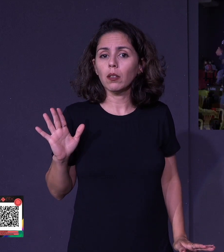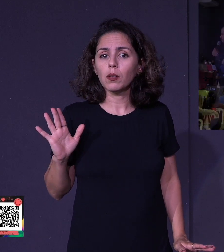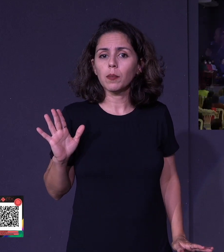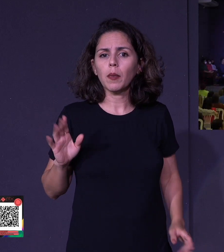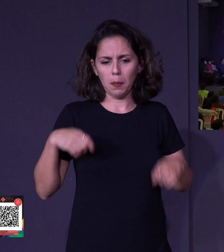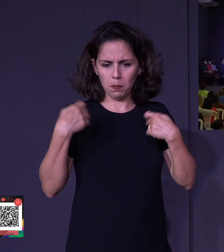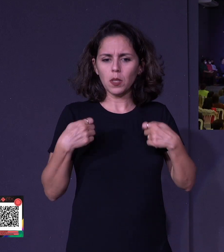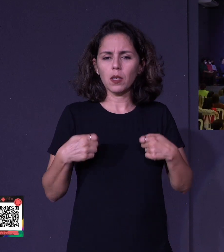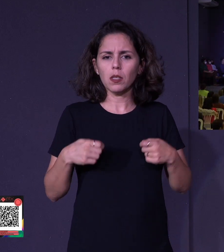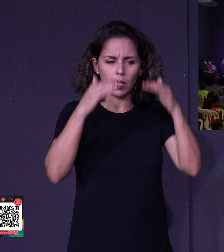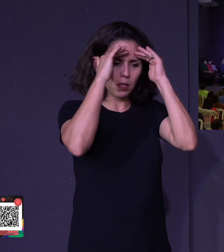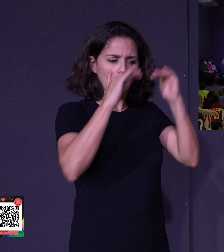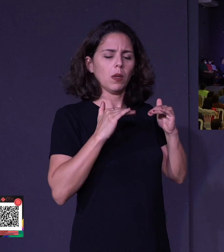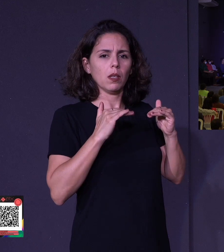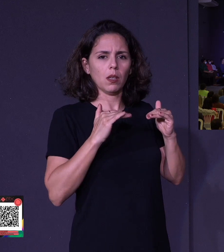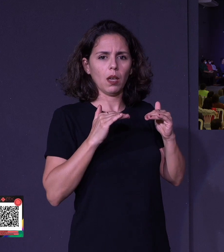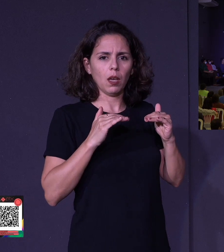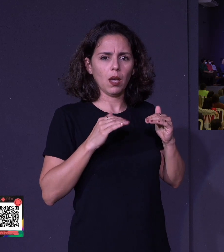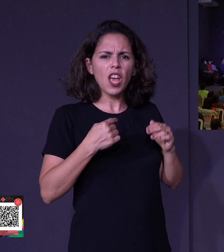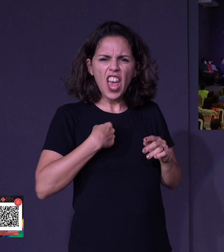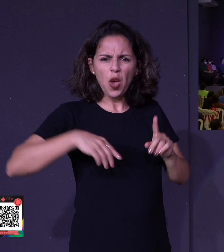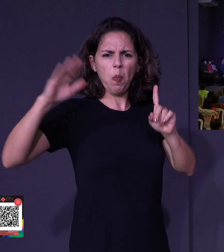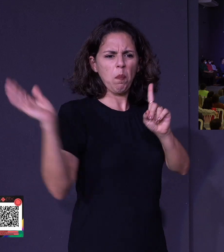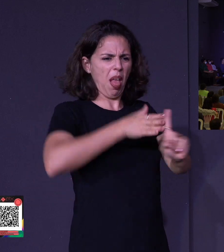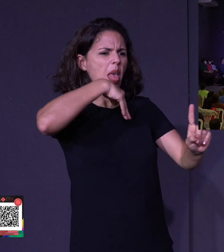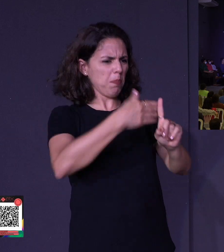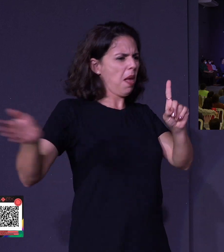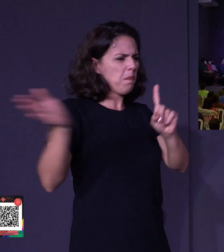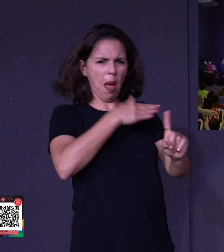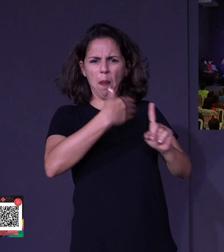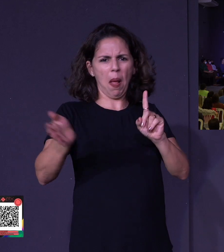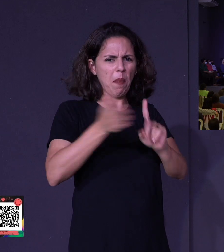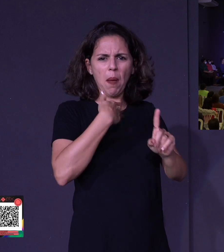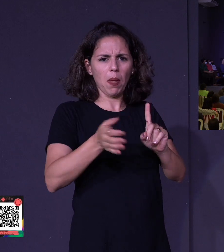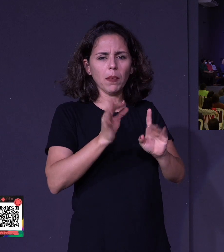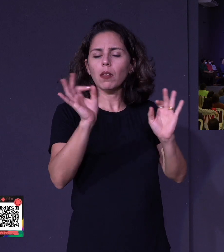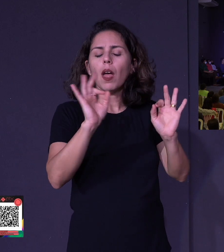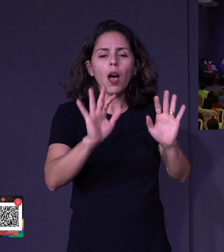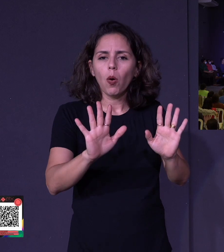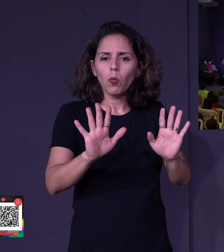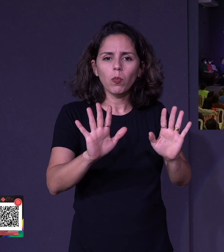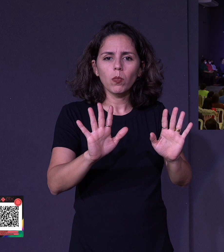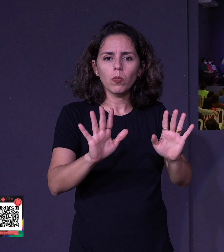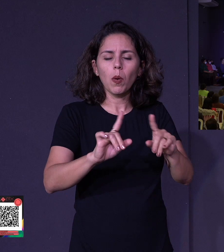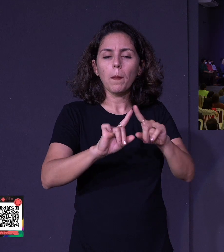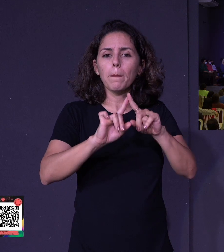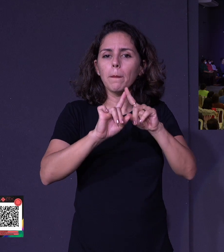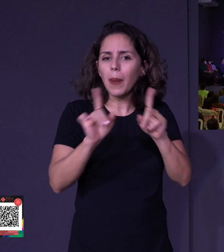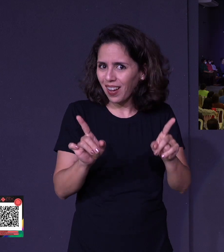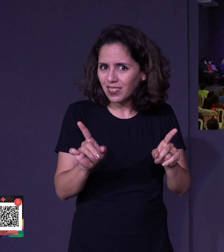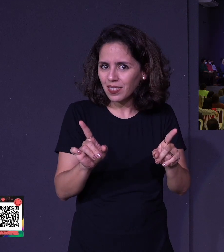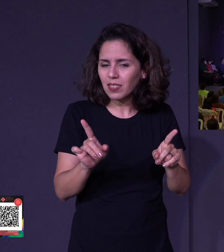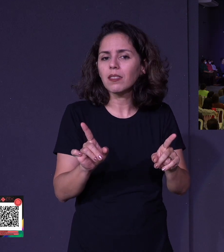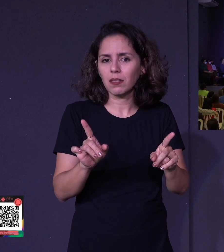Vai. Não é espancar. É porque a vara da correção afasta o